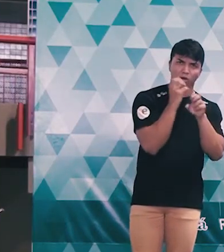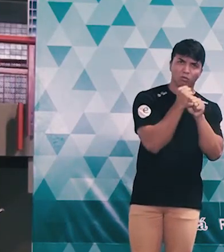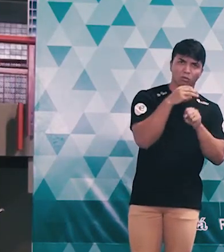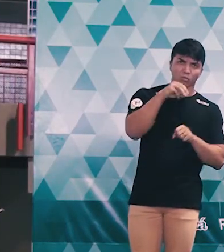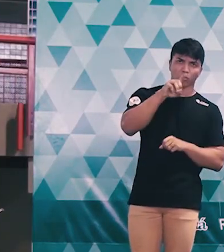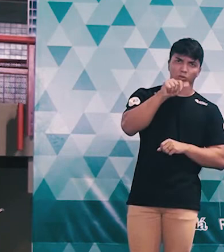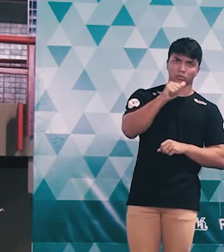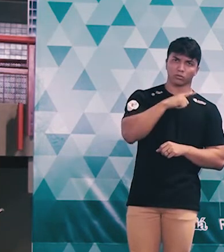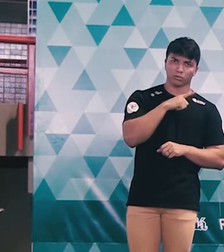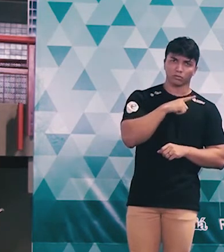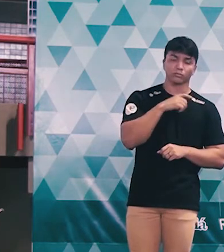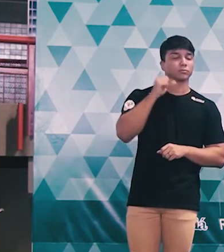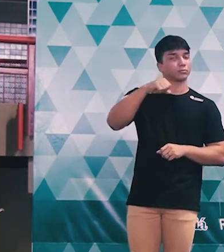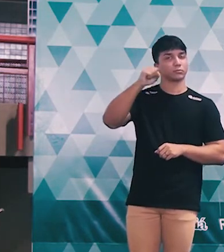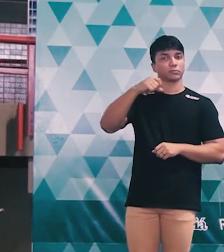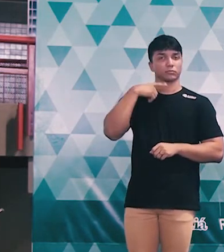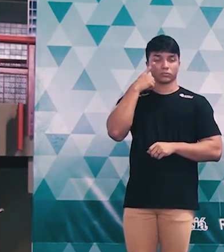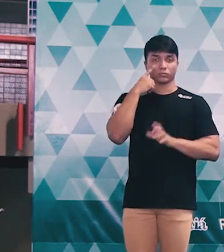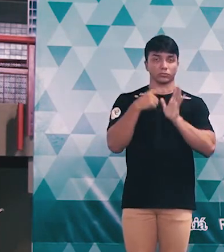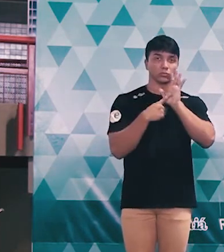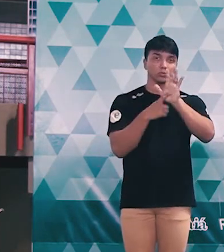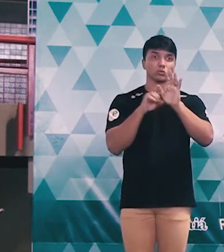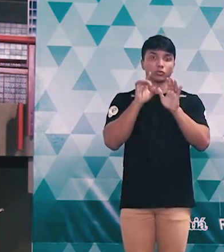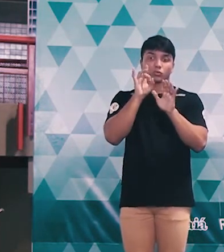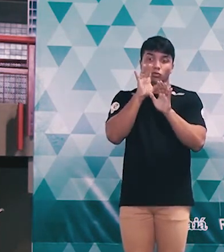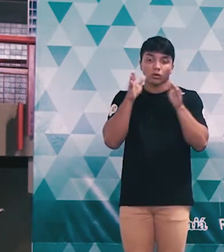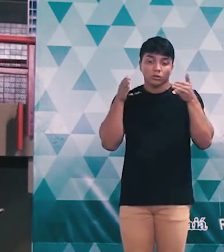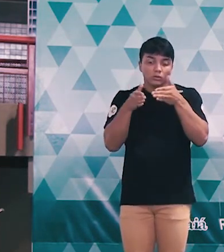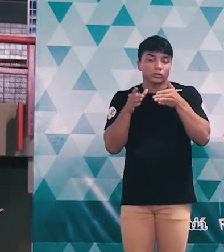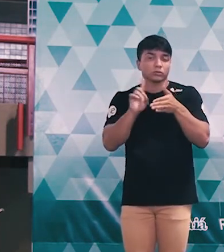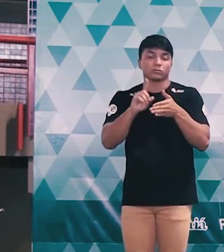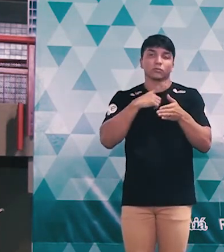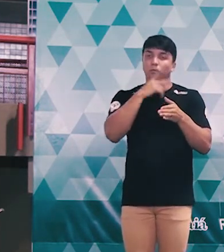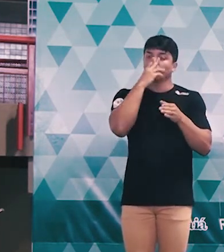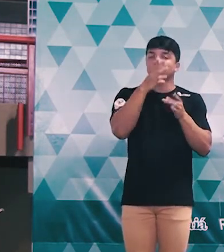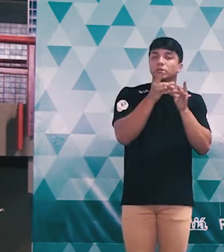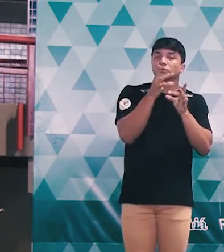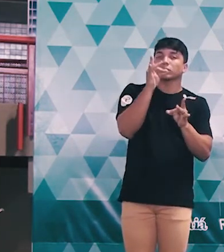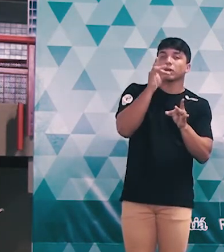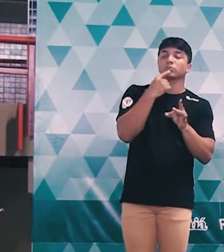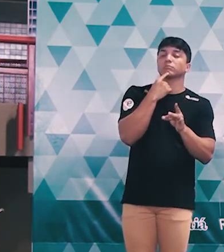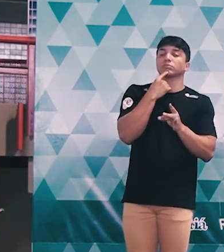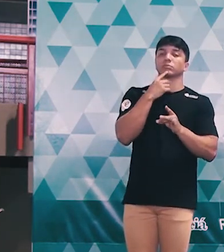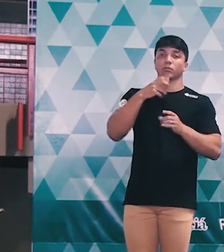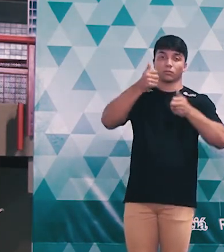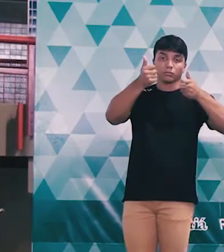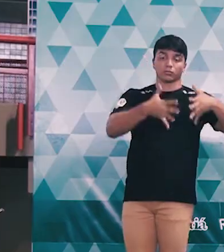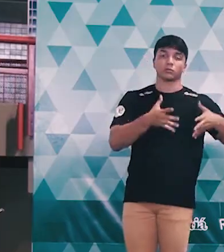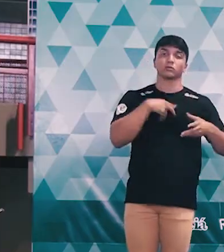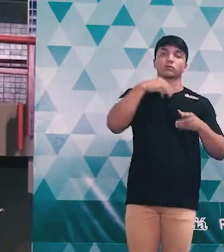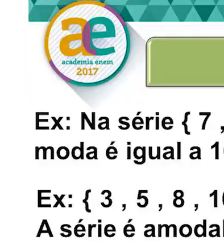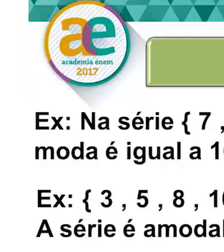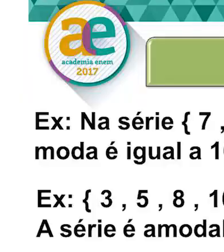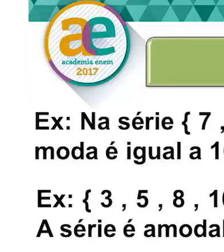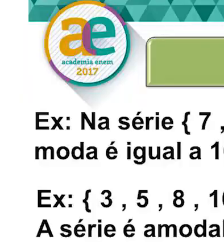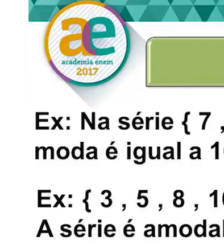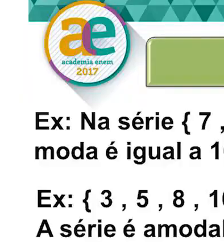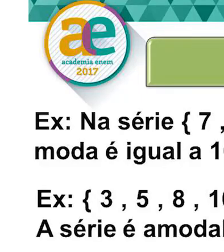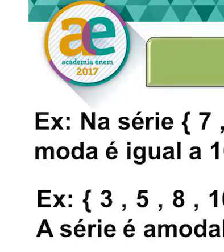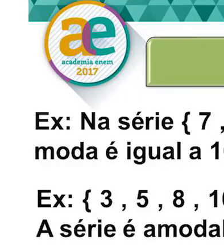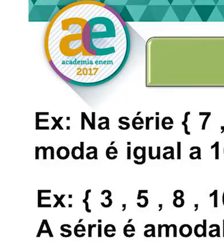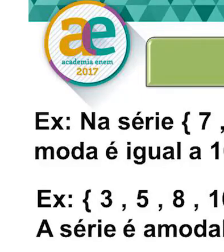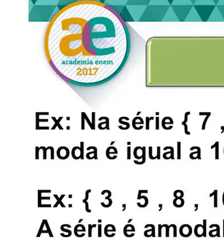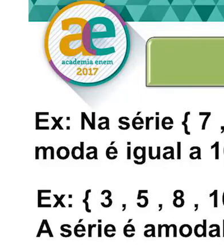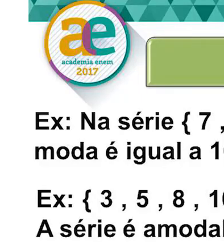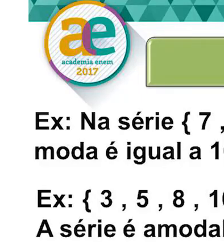moda? Tem, a gente vai já ver. Não é só isso, tem um detalhezinho a mais. Mas essencialmente é você saber o que é moda, tá? Se